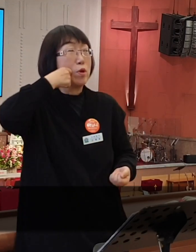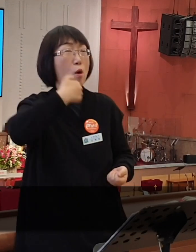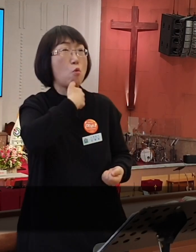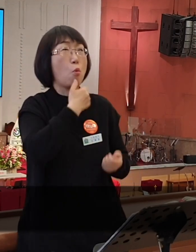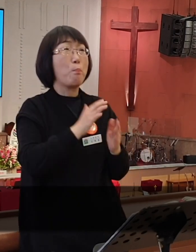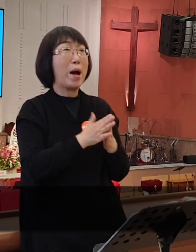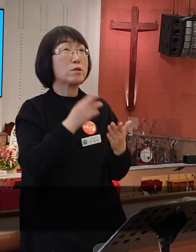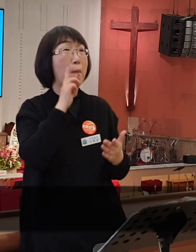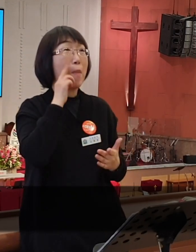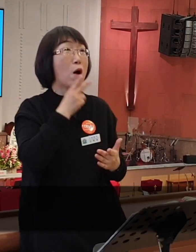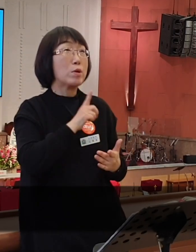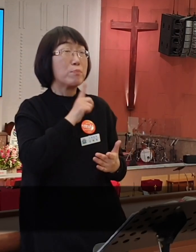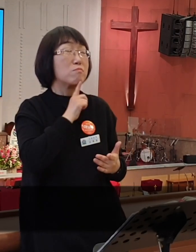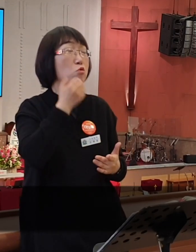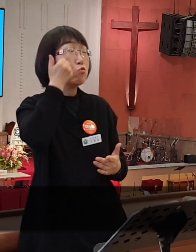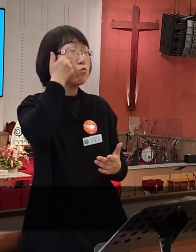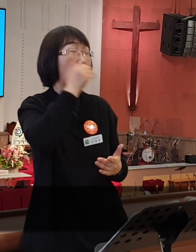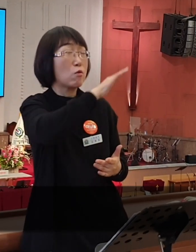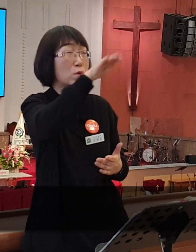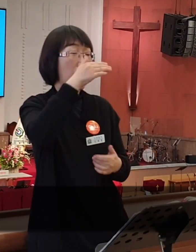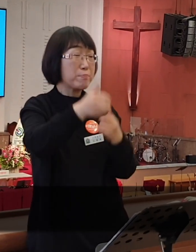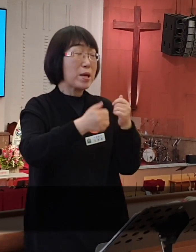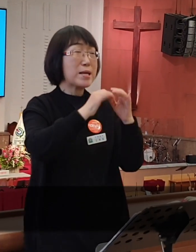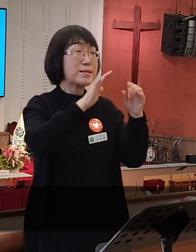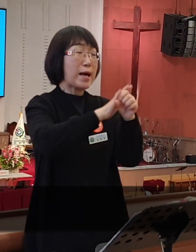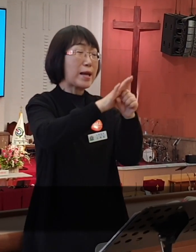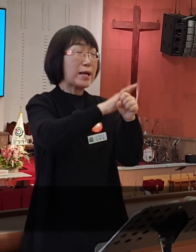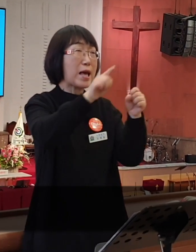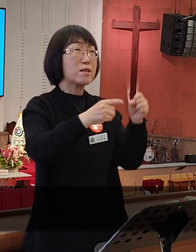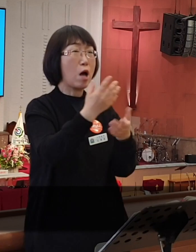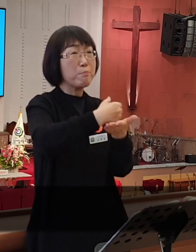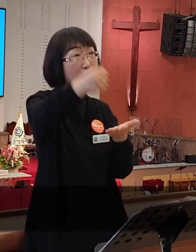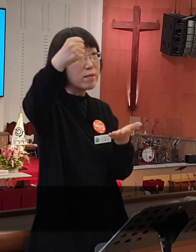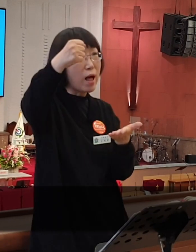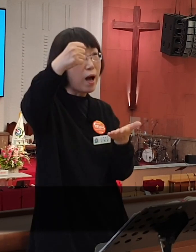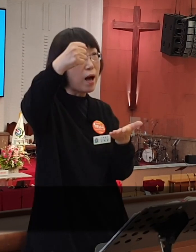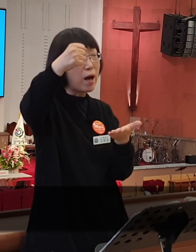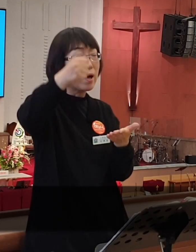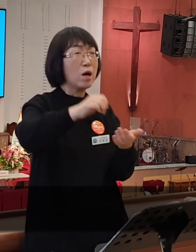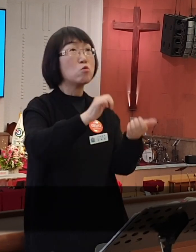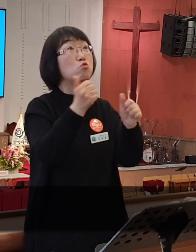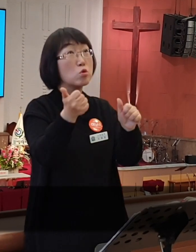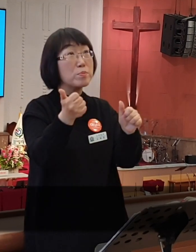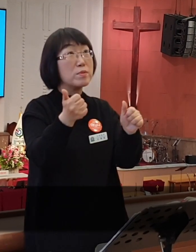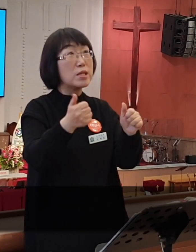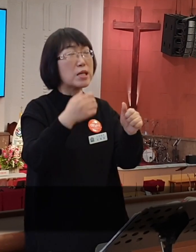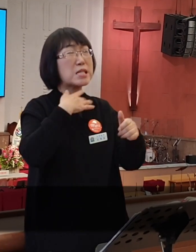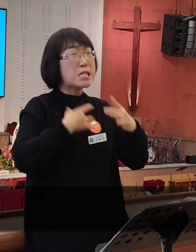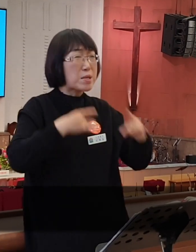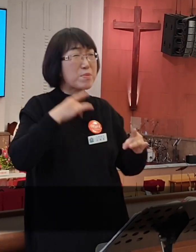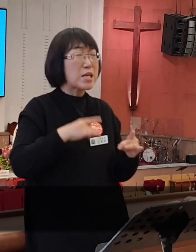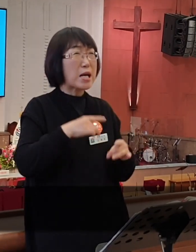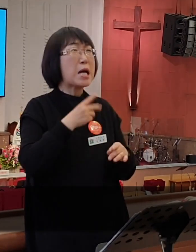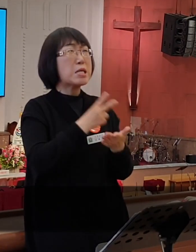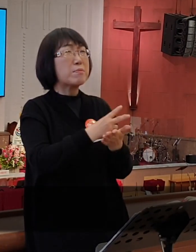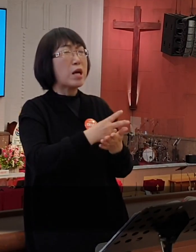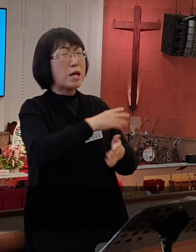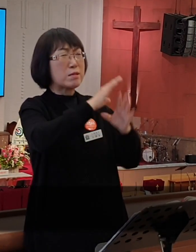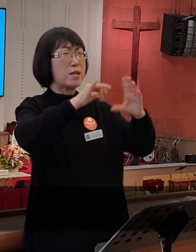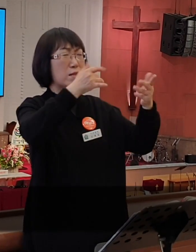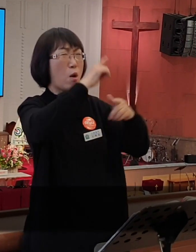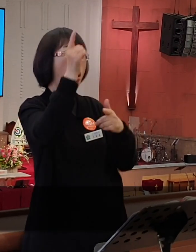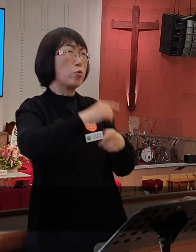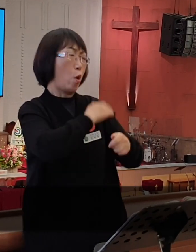로마서에서 바울이 얘기합니다. 누가 우리를 하나님의 사랑에서 빼앗아 가겠습니까? 죽음입니까? 기근입니까? 적신입니까? 세상의